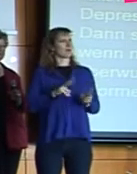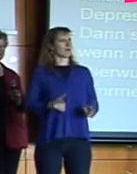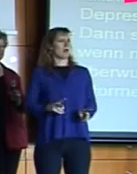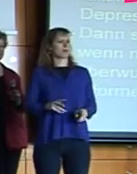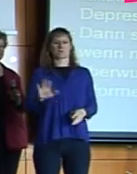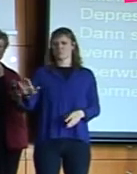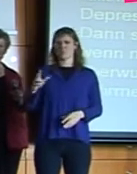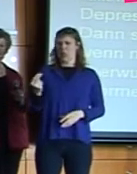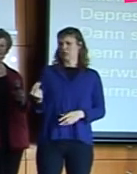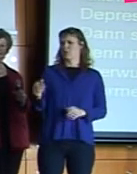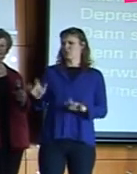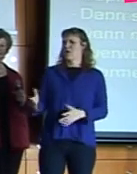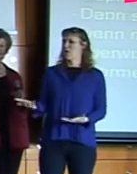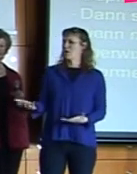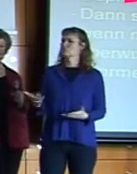meine Eltern,